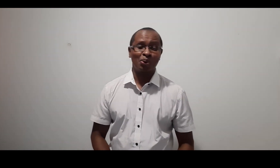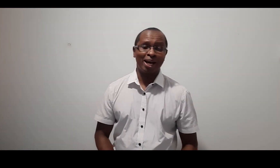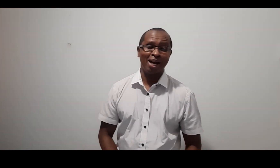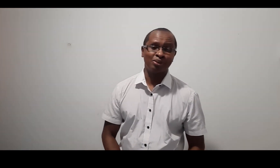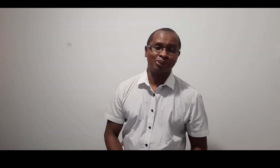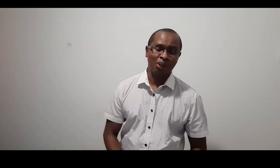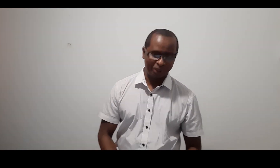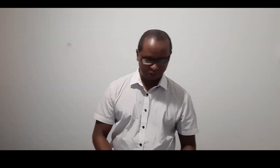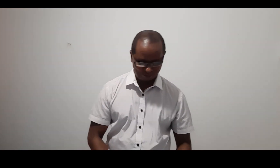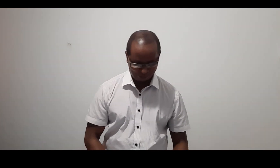anakatyloriahy ny fonao eny tompo